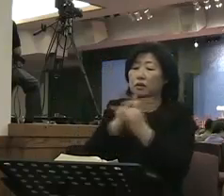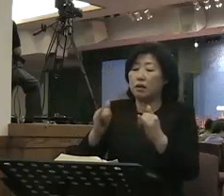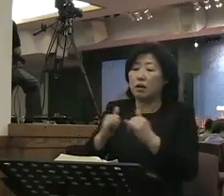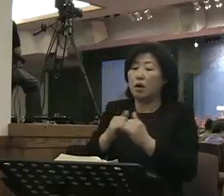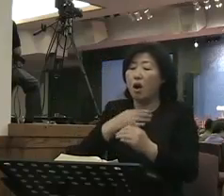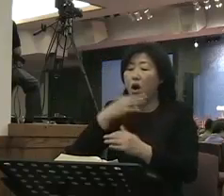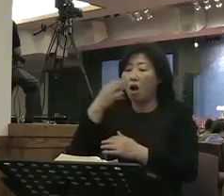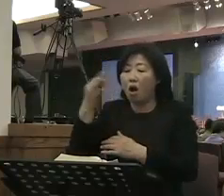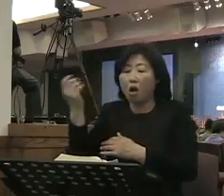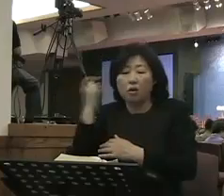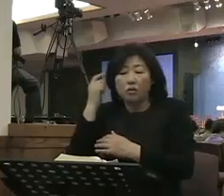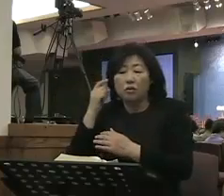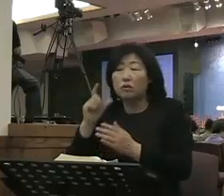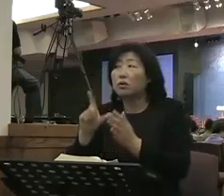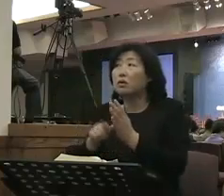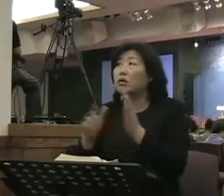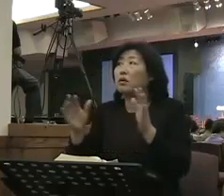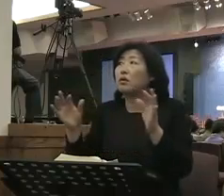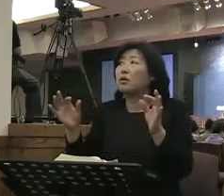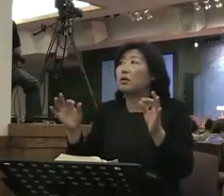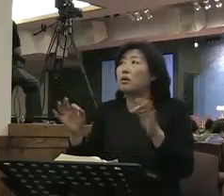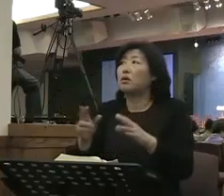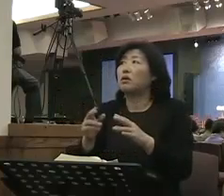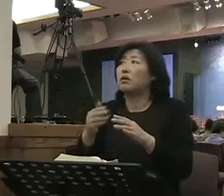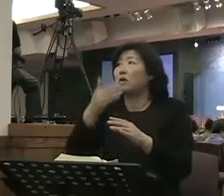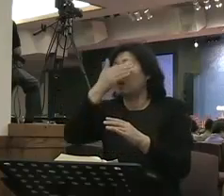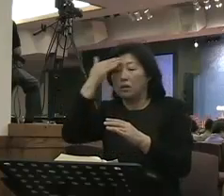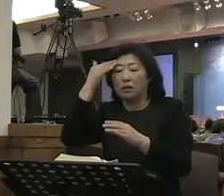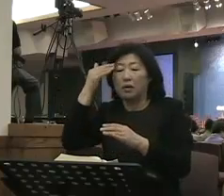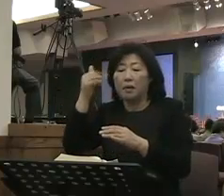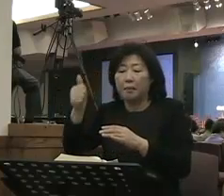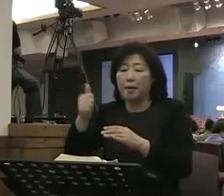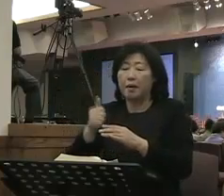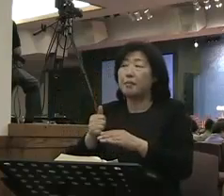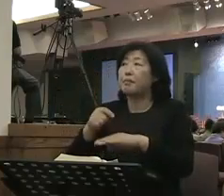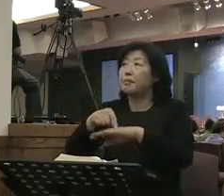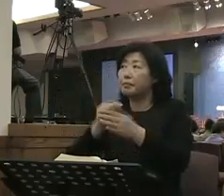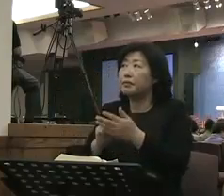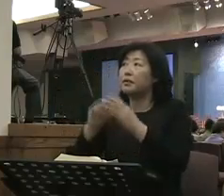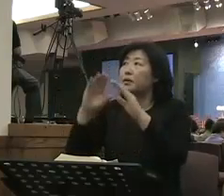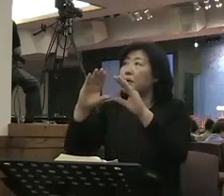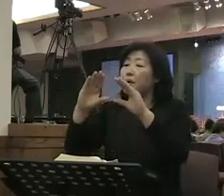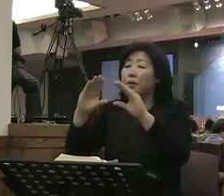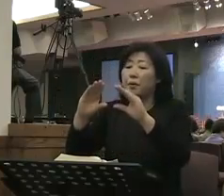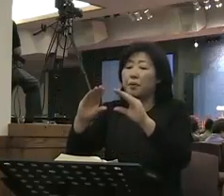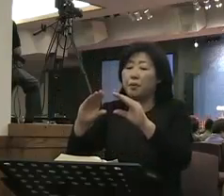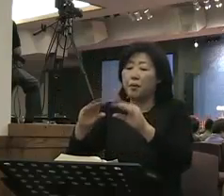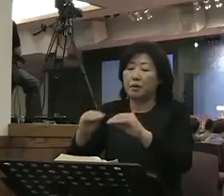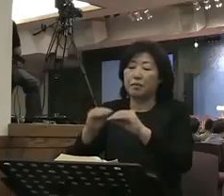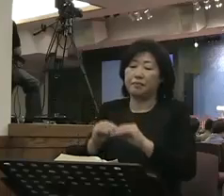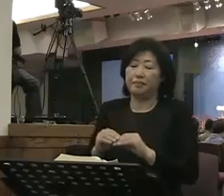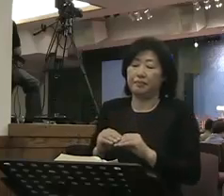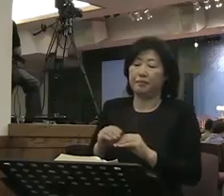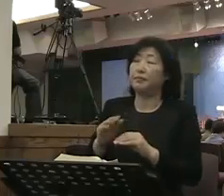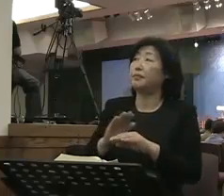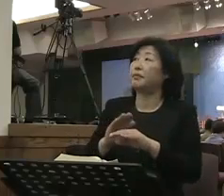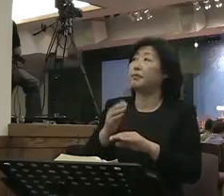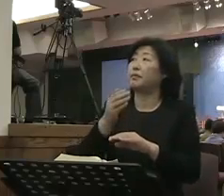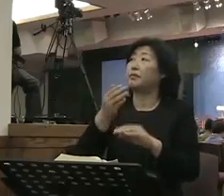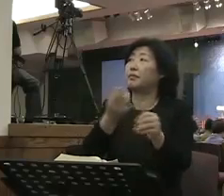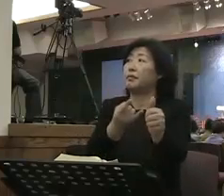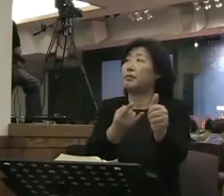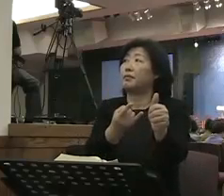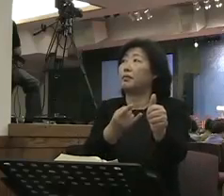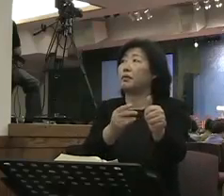순간 이 뷰캐넌, 이 청소년의 마음이 녹아집니다. 그리고 그에게 손을